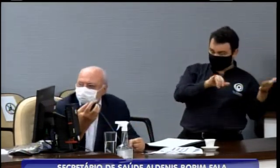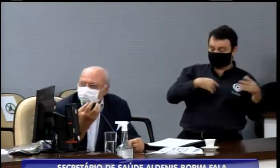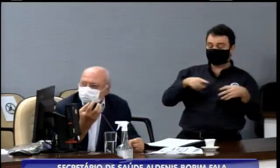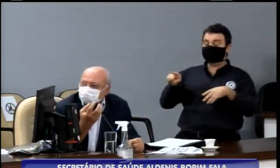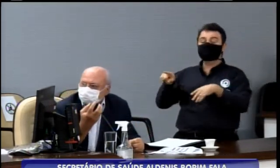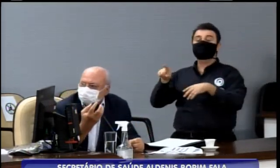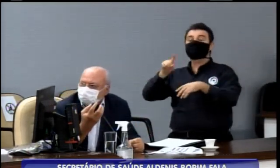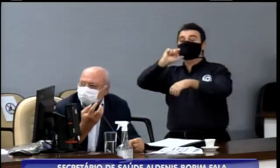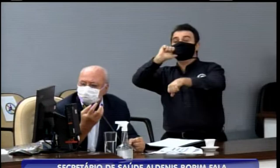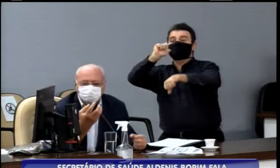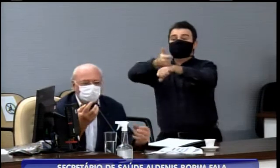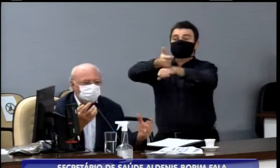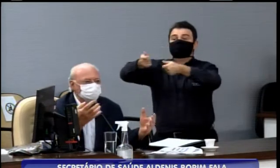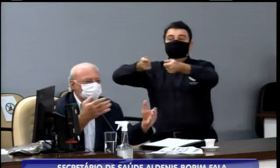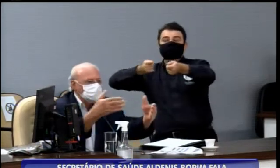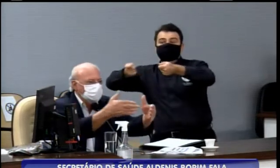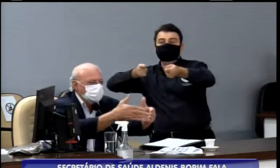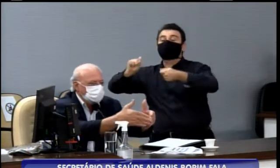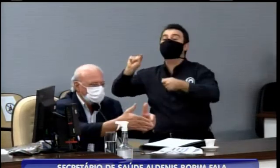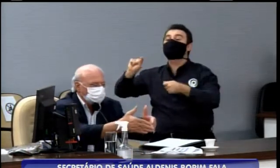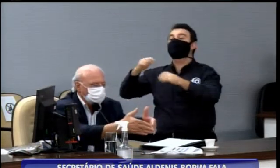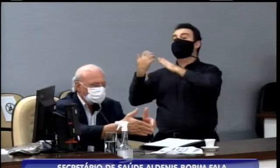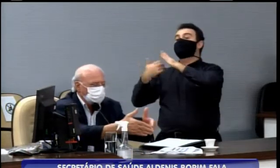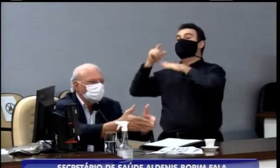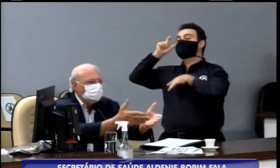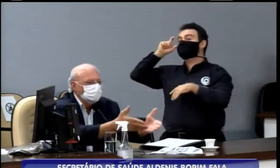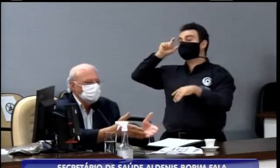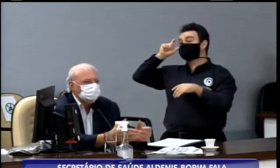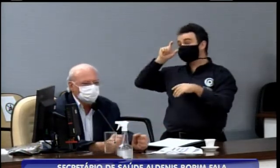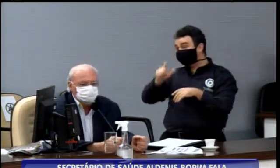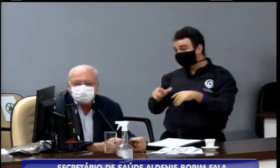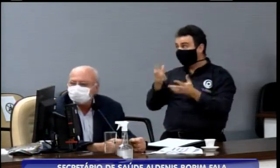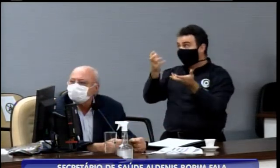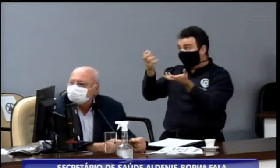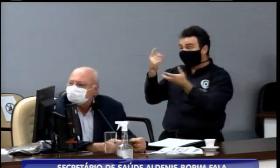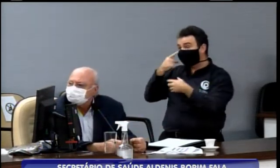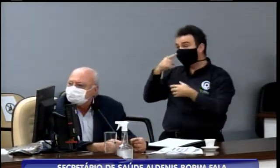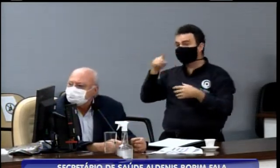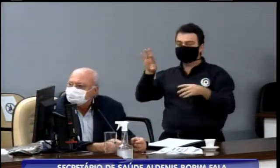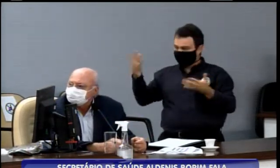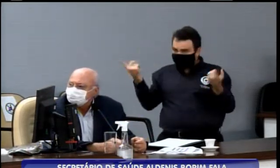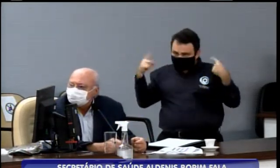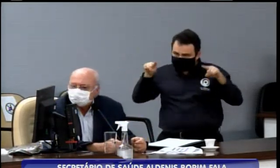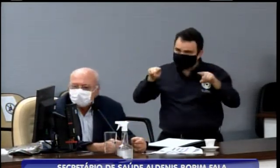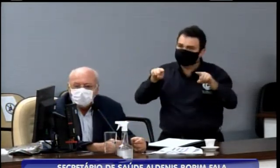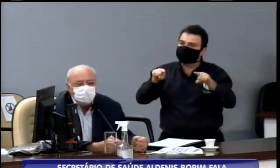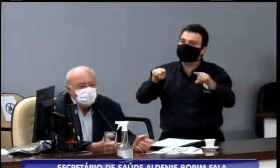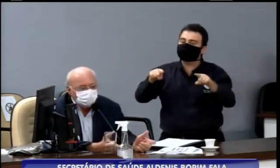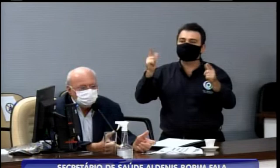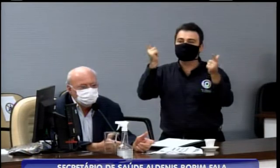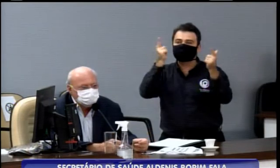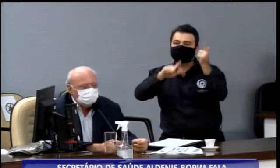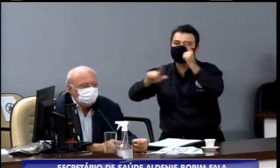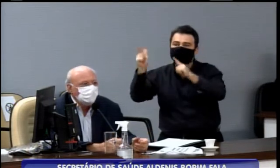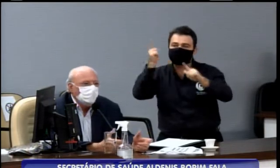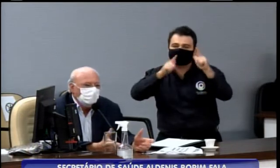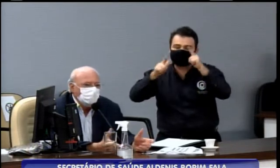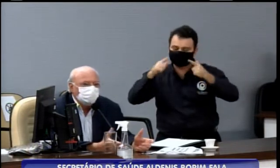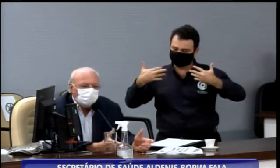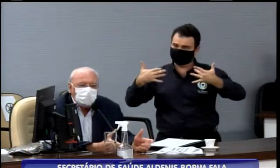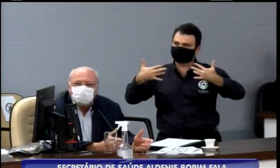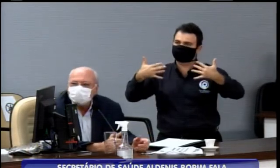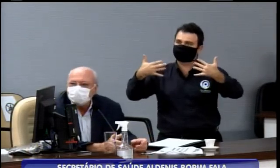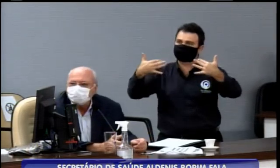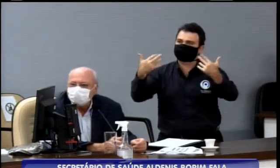chamamento público das OS, para que cheguem lá no final, tudo junto. E a previsão